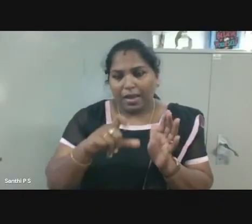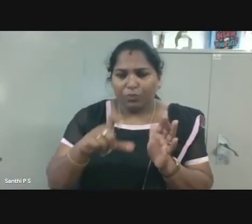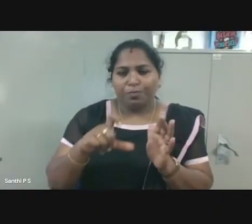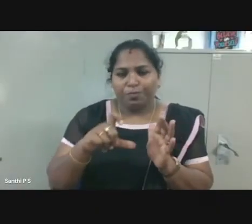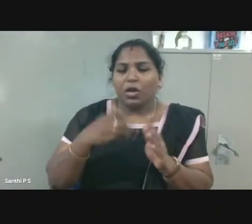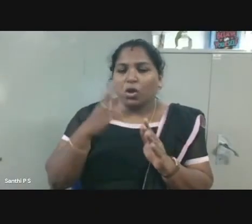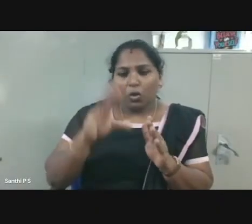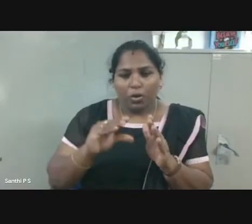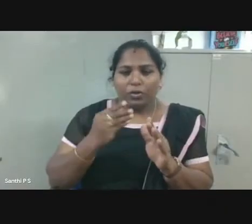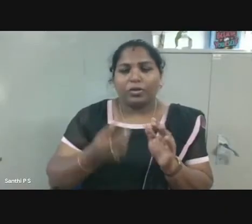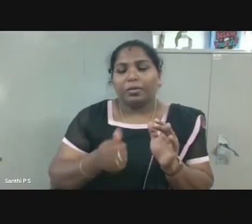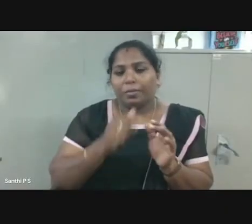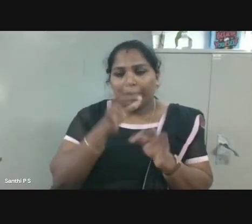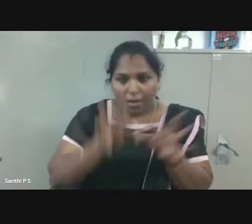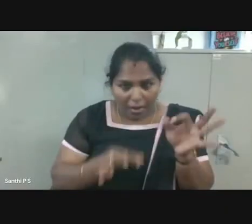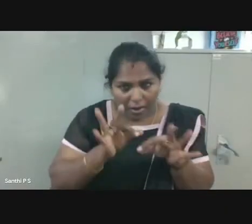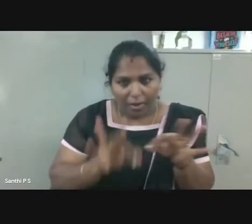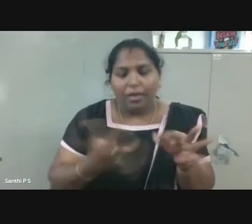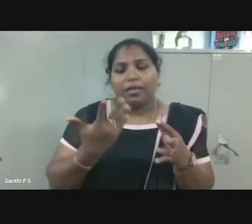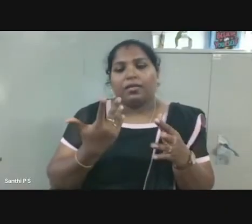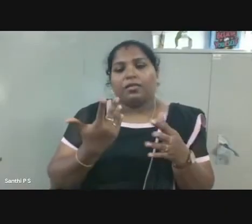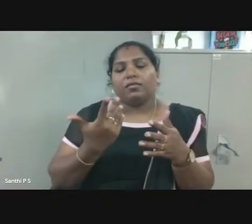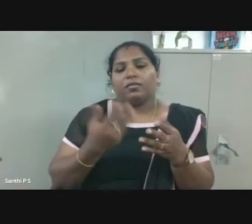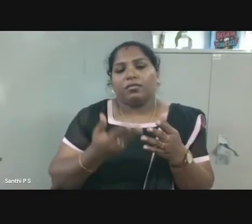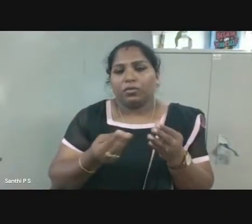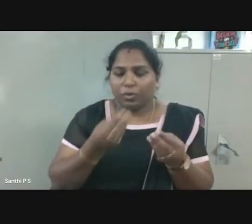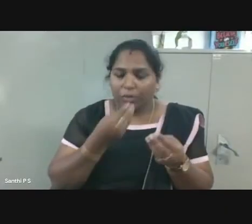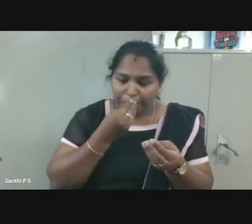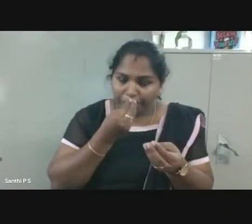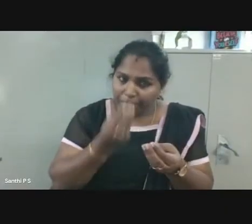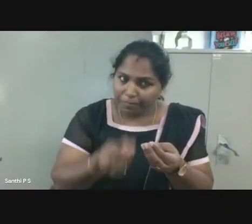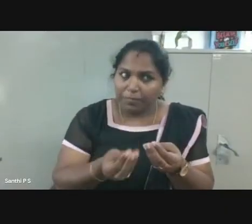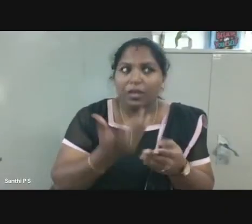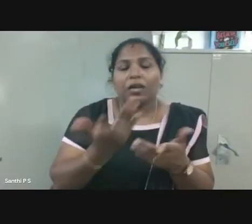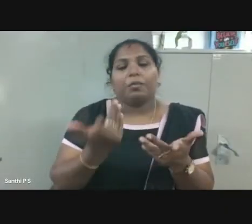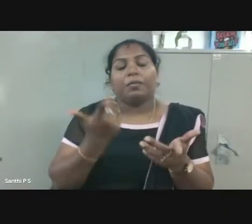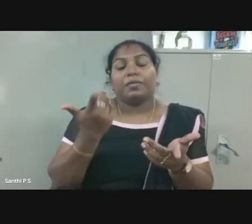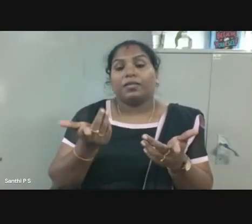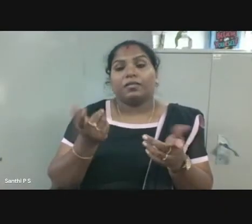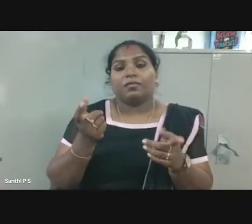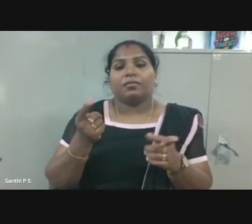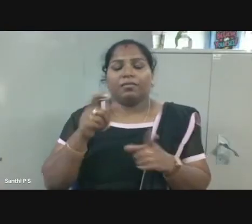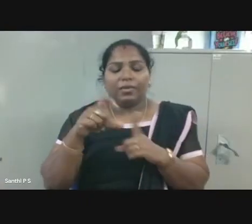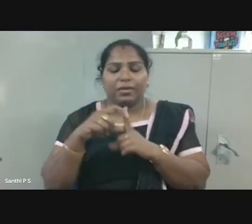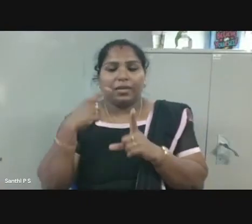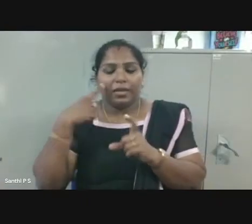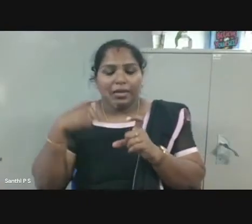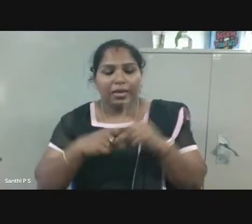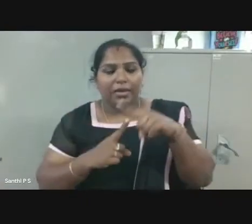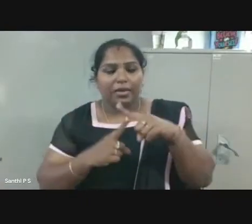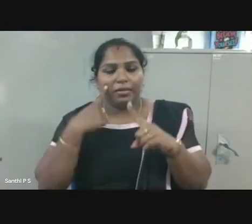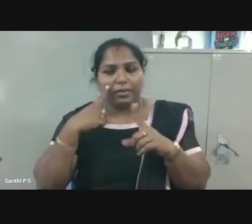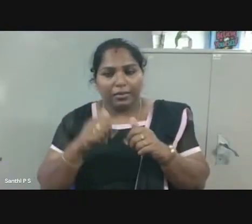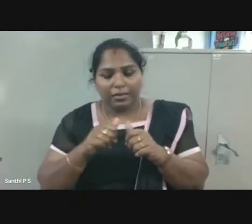ഓരോ ക്ലിനിക്കിൽ ഓരോ പ്രാവശ്യം ഹോസ്പിറ്റലിൽ വരുമ്പോൾ ഡയറ്റീഷ്യൻ ഒന്ന് കാണിക്കണം. ഡയറ്റീഷ്യൻ അപ്പോൾ അവർക്ക് എത്ര വെയിറ്റ് ഉണ്ട്, ഇപ്പൊ എത്ര കലറി ഫുഡ്, ഏതൊക്കെയാണ് നല്ല